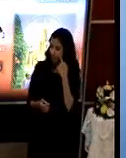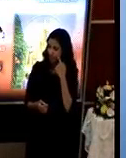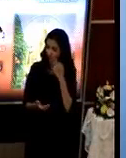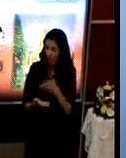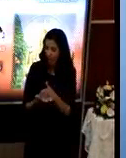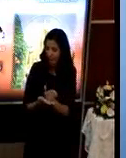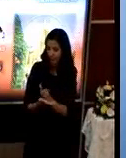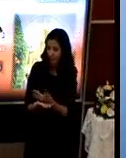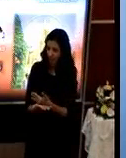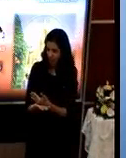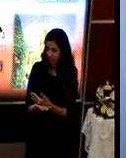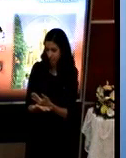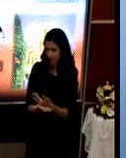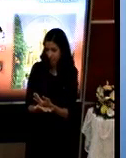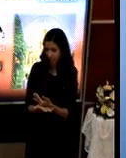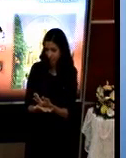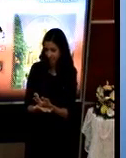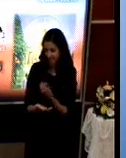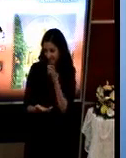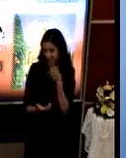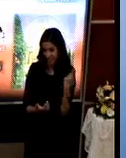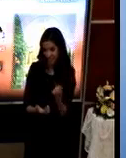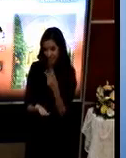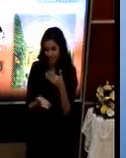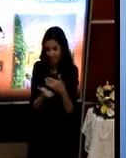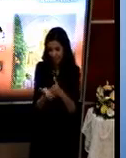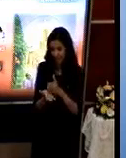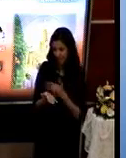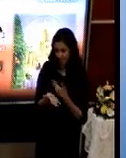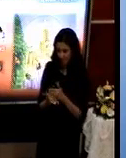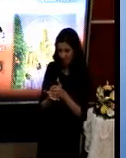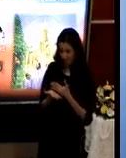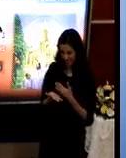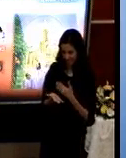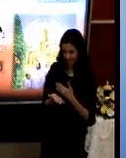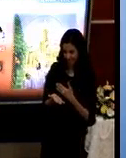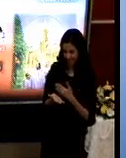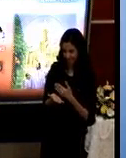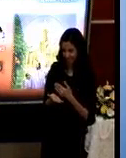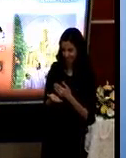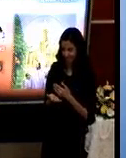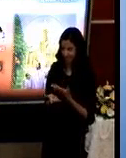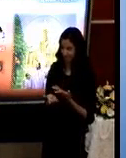vos hubieras sido Dios, con seguridad hacías lo mismo, porque con la